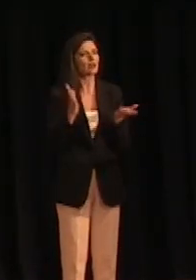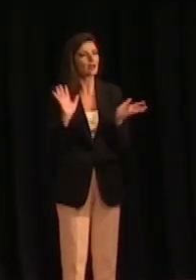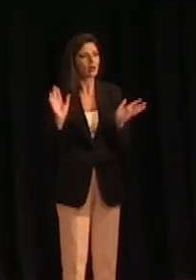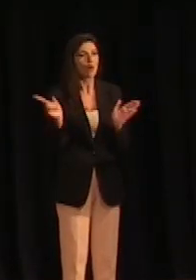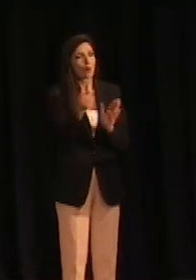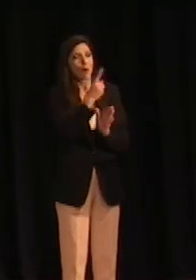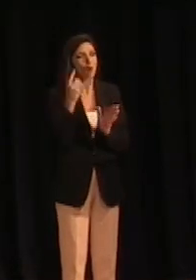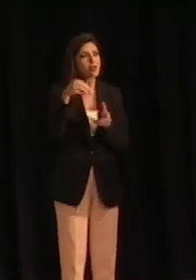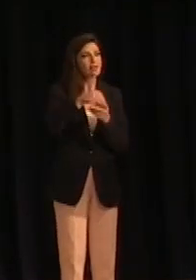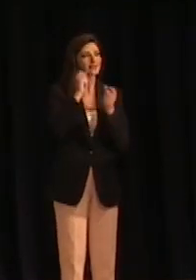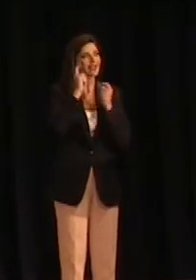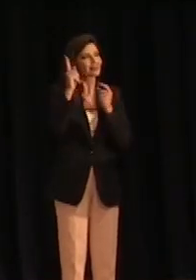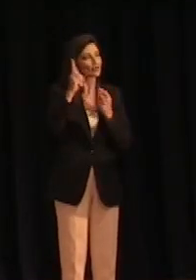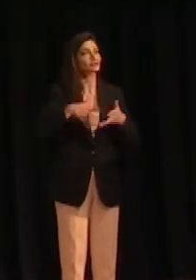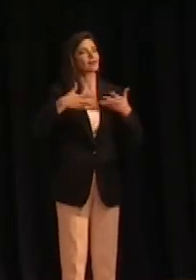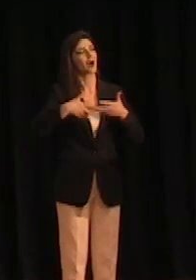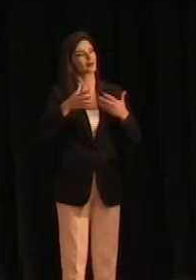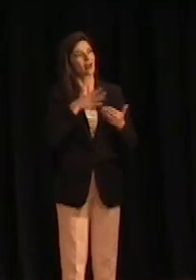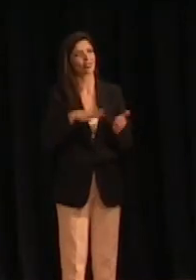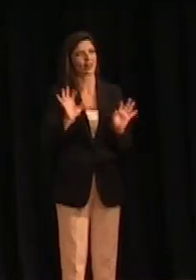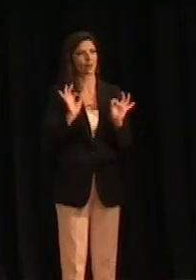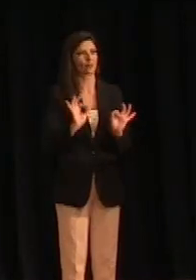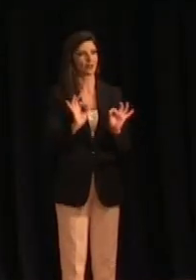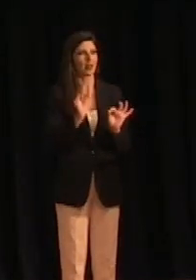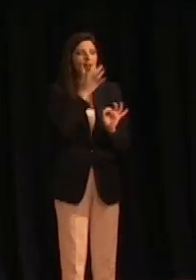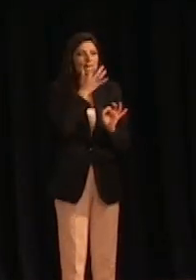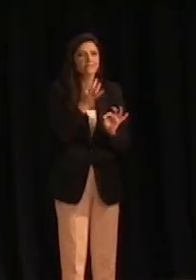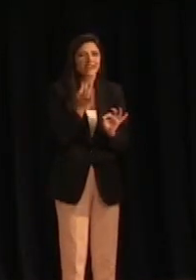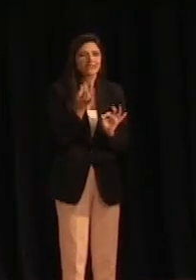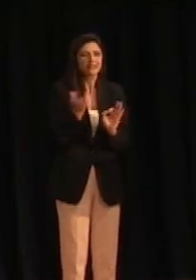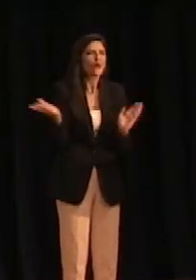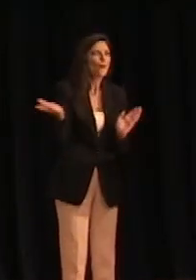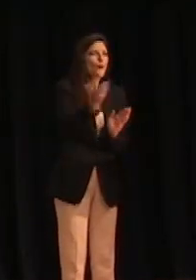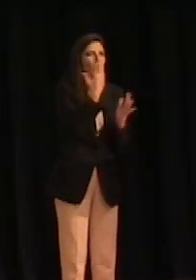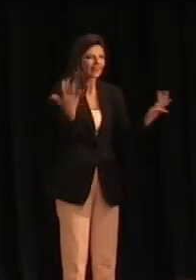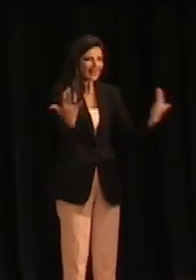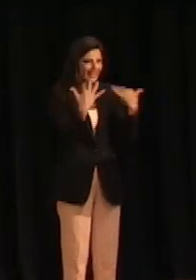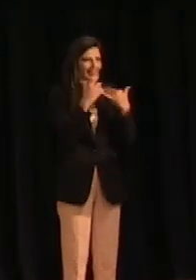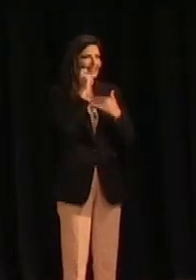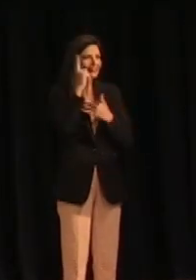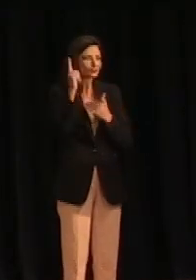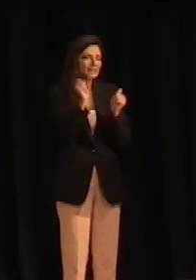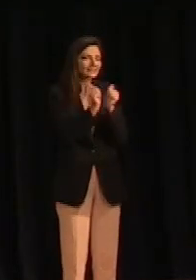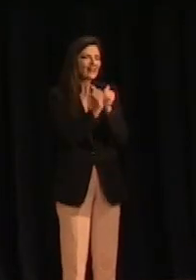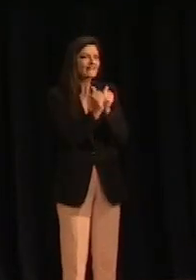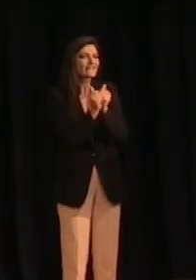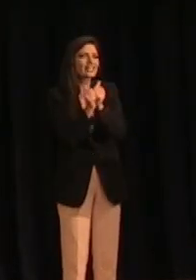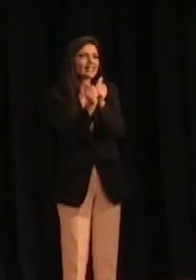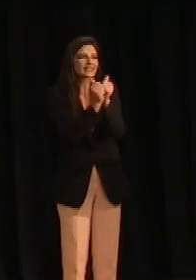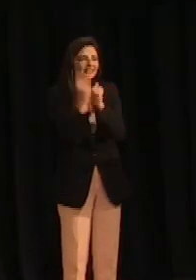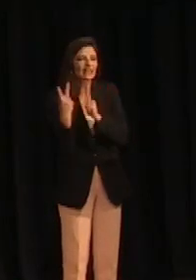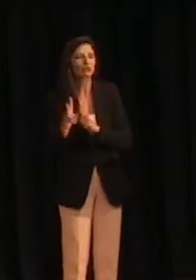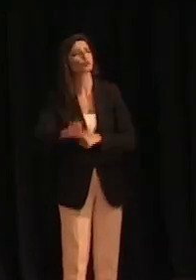στην εκδήλωση μετατρέπονται νοερά στους φίλους του μικρού και τα δώρα που φέρνουν χρηματικά